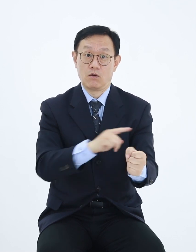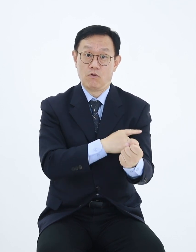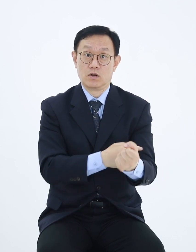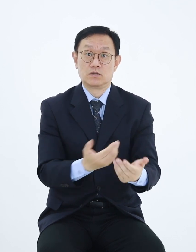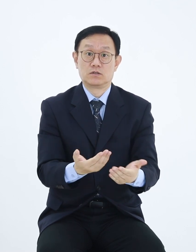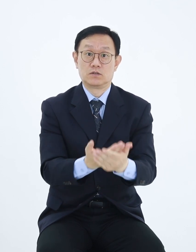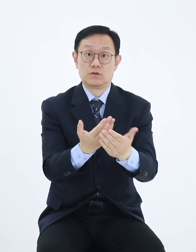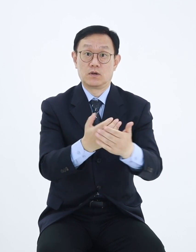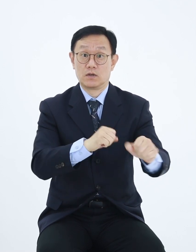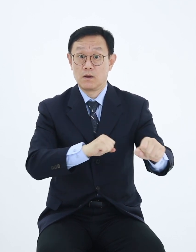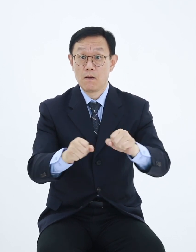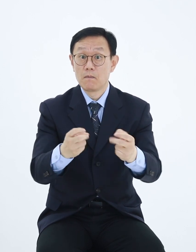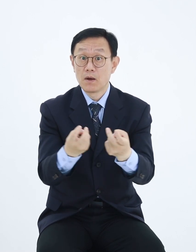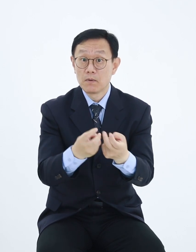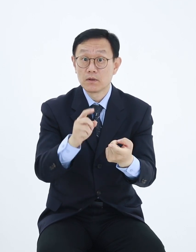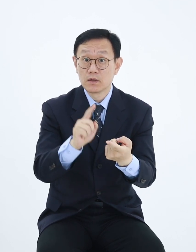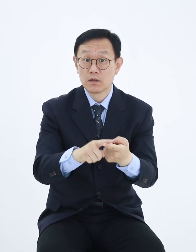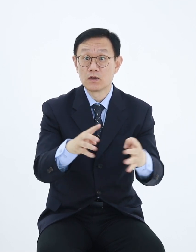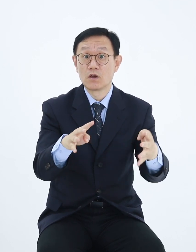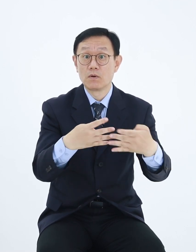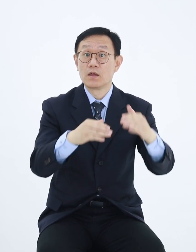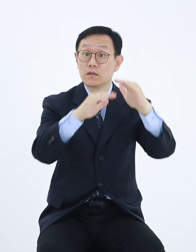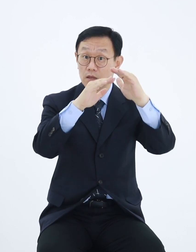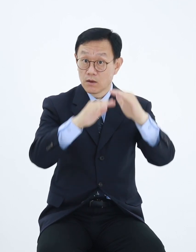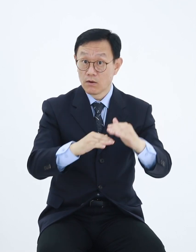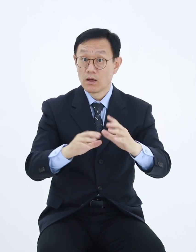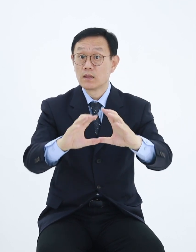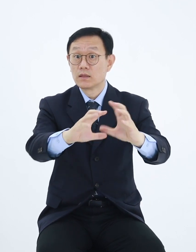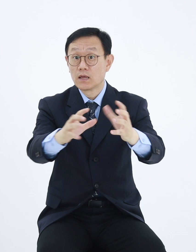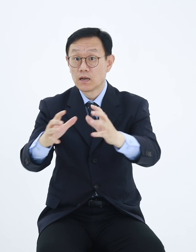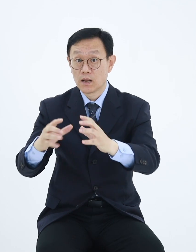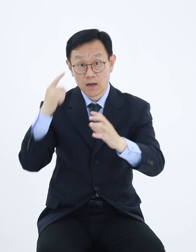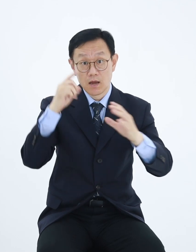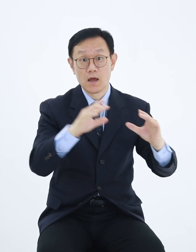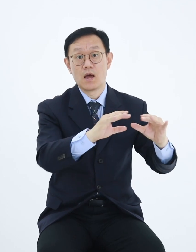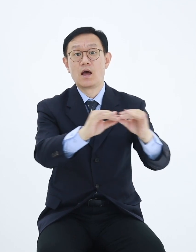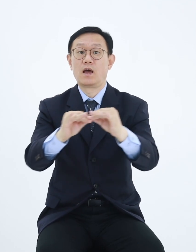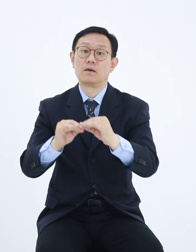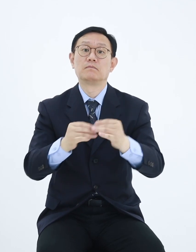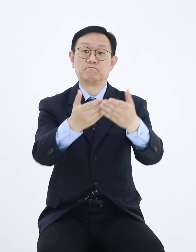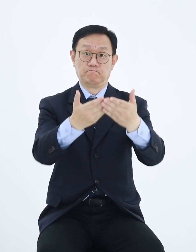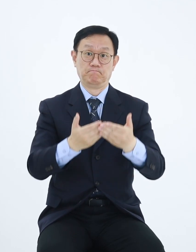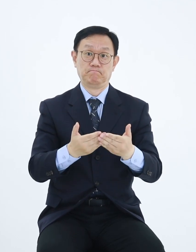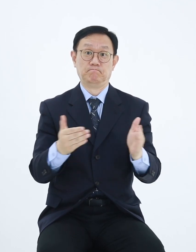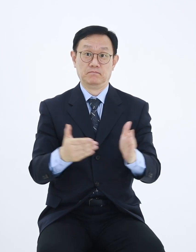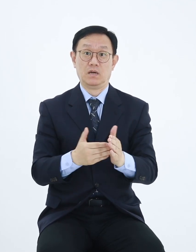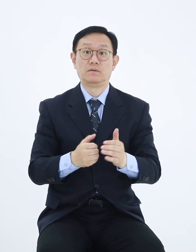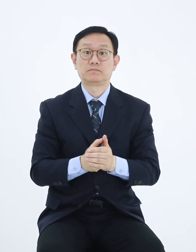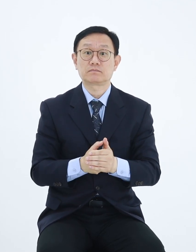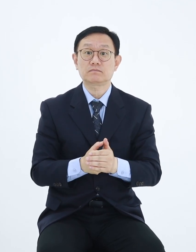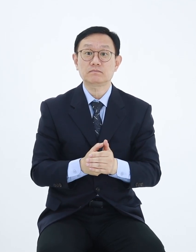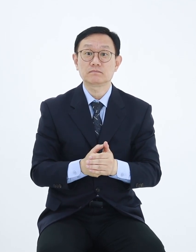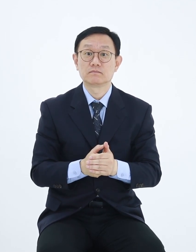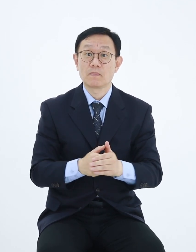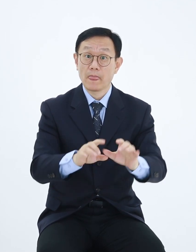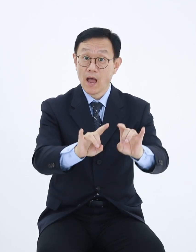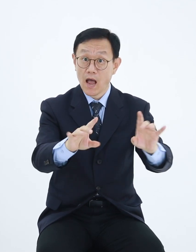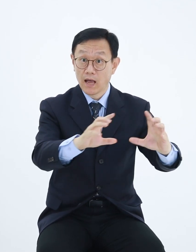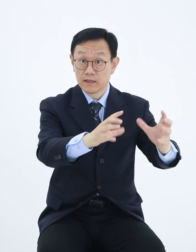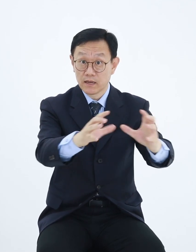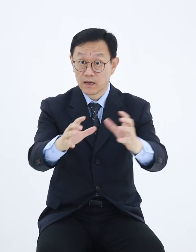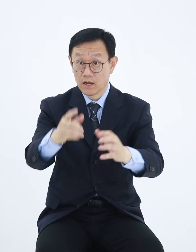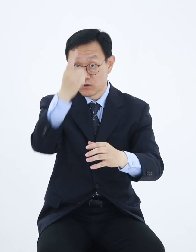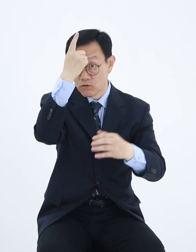이행 방안에 대해 협약을 비준한 모든 당사국들이 합의한 태도라고 할 수 있습니다. 따라서 각